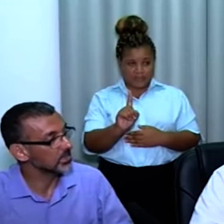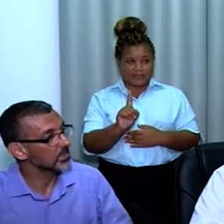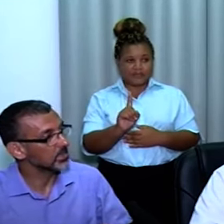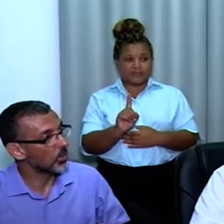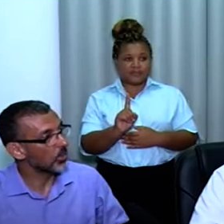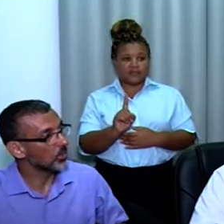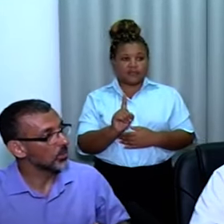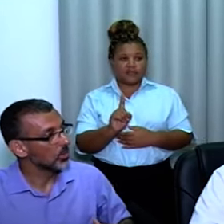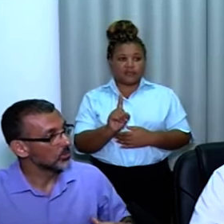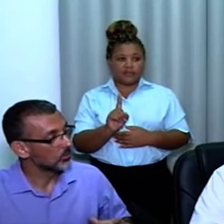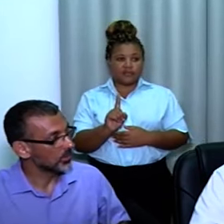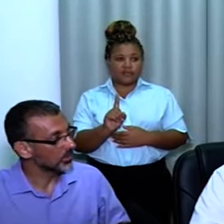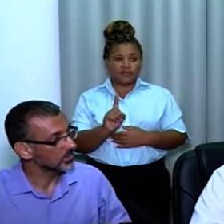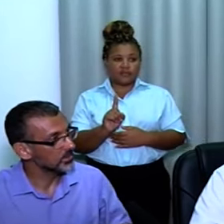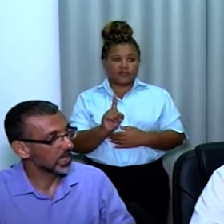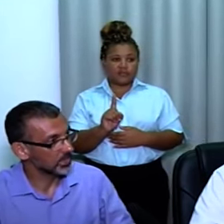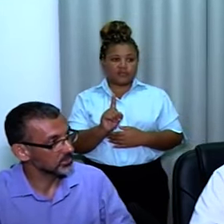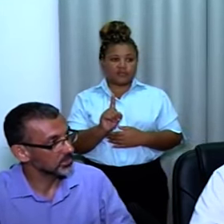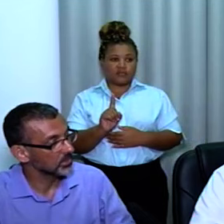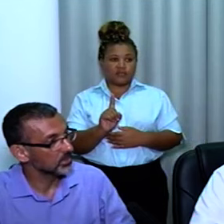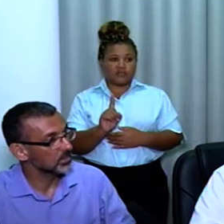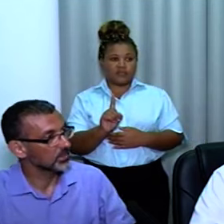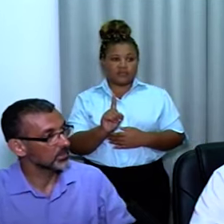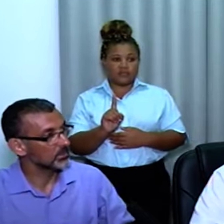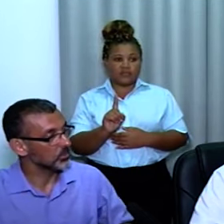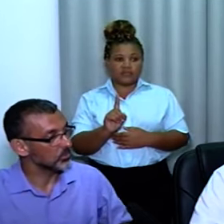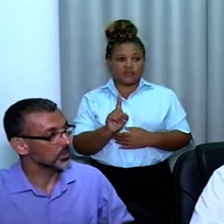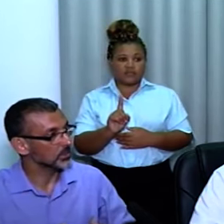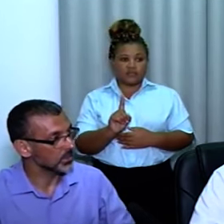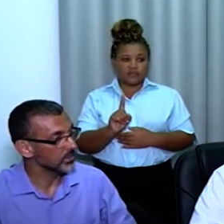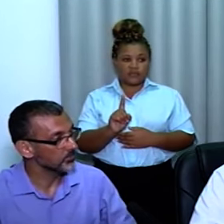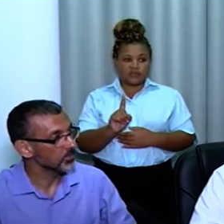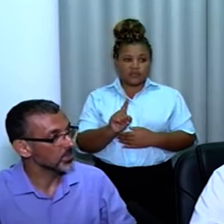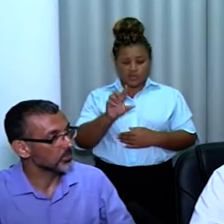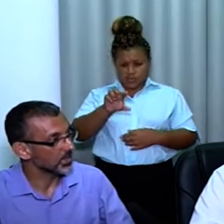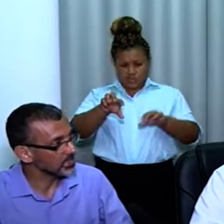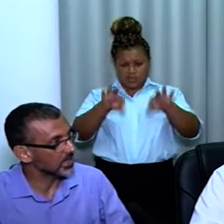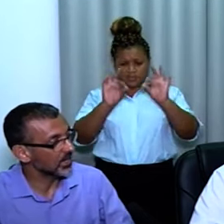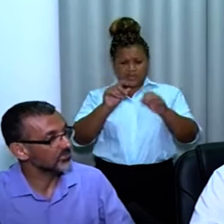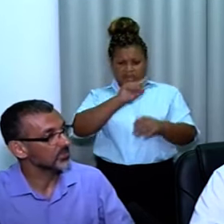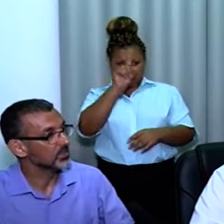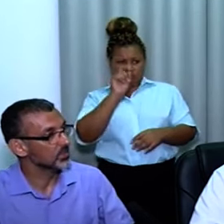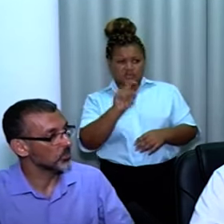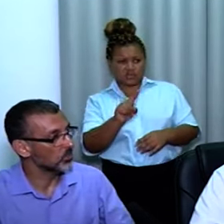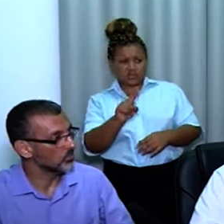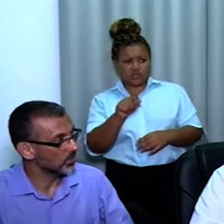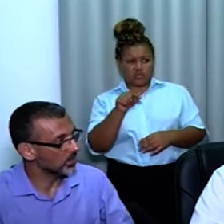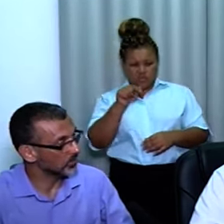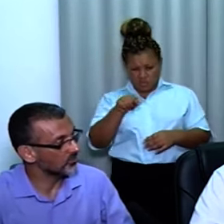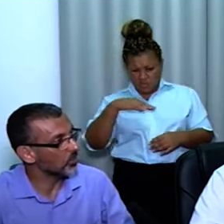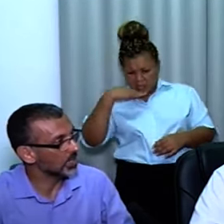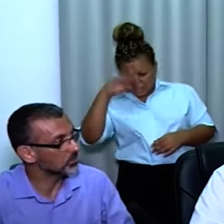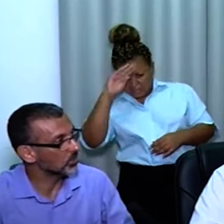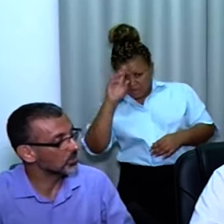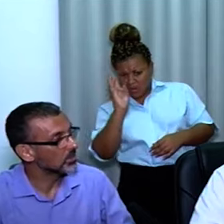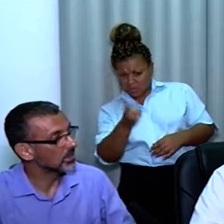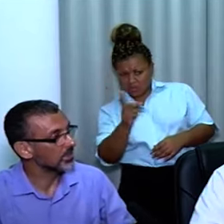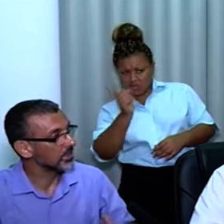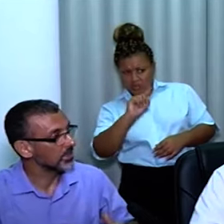facilité. Qui bon, nous prenons triage. Dedans, où pour entrer, il prend un staff qui peut prendre